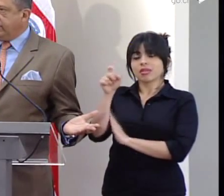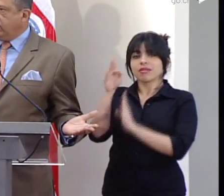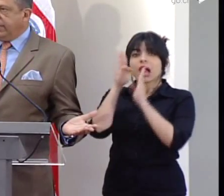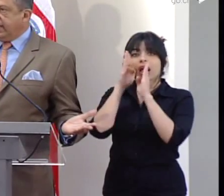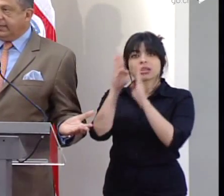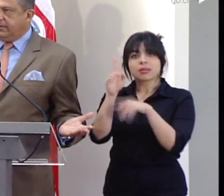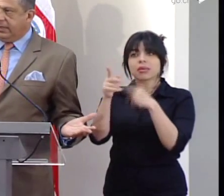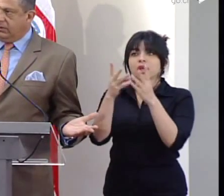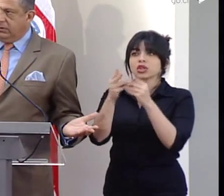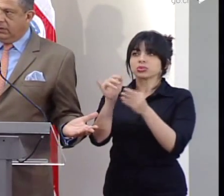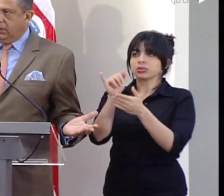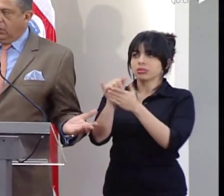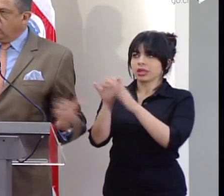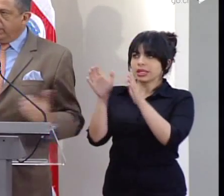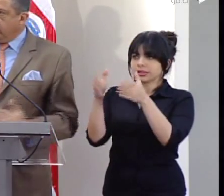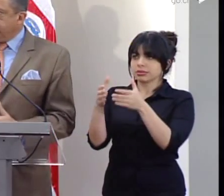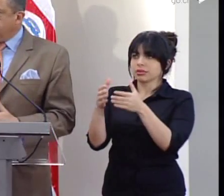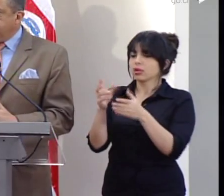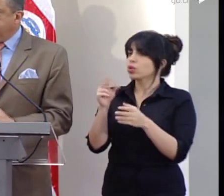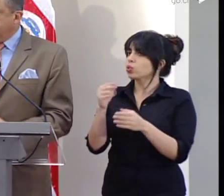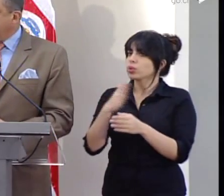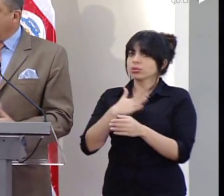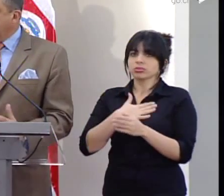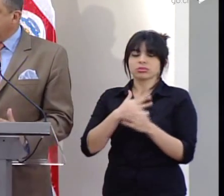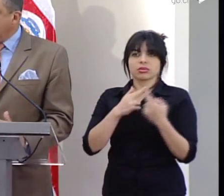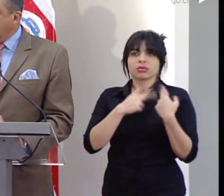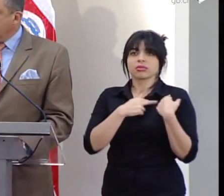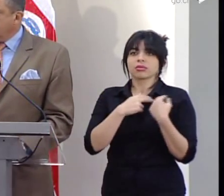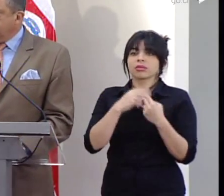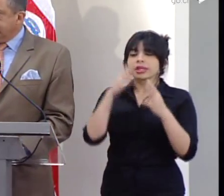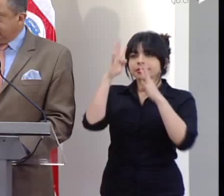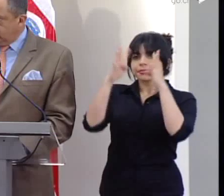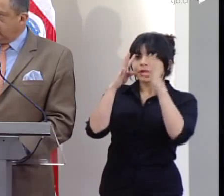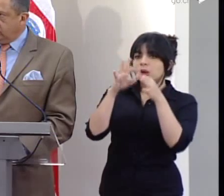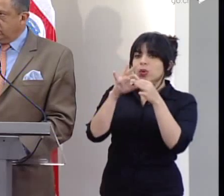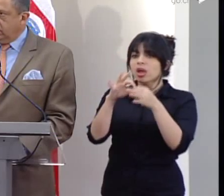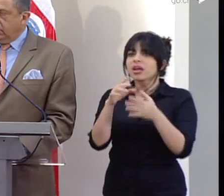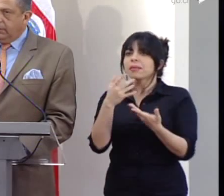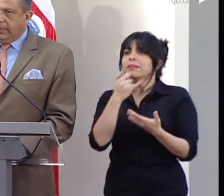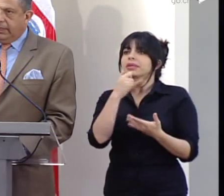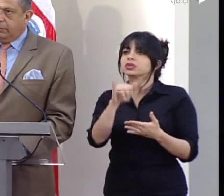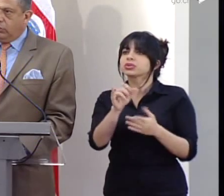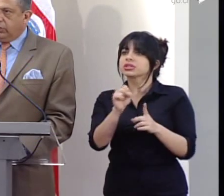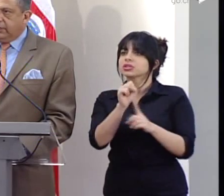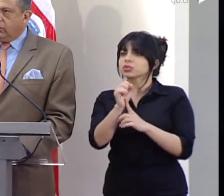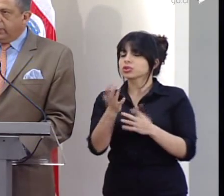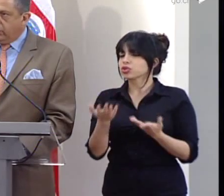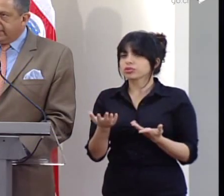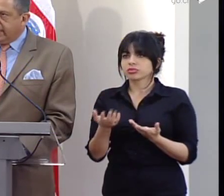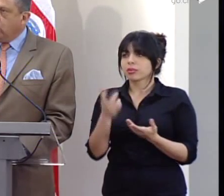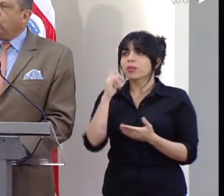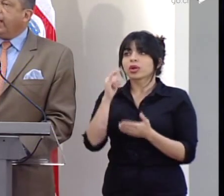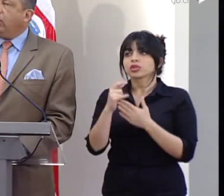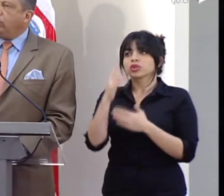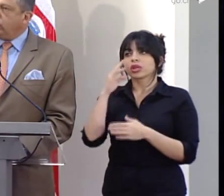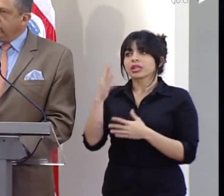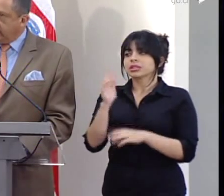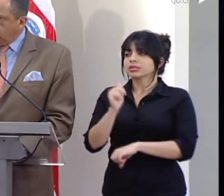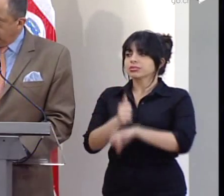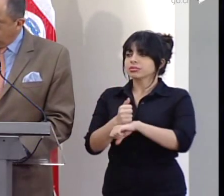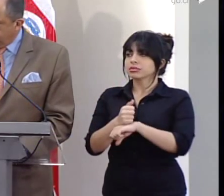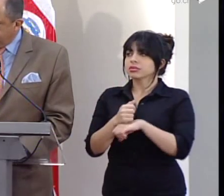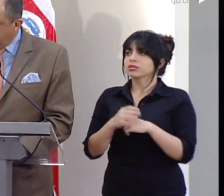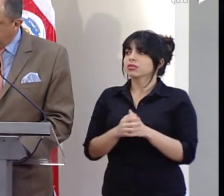atenderá y se resolverá en ese marco. No me corresponde a mí especular sobre ese asunto, ¿verdad? Y por lo tanto creo que está colocado